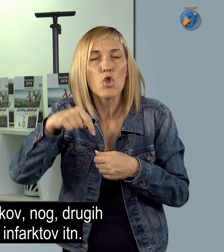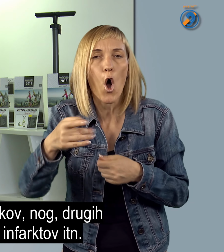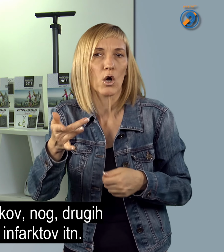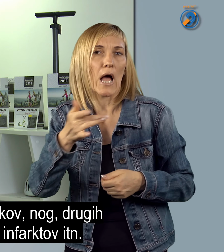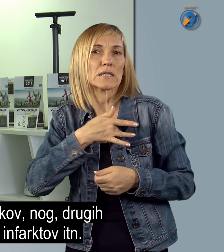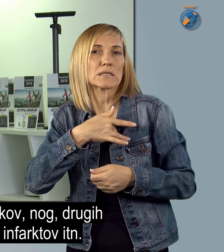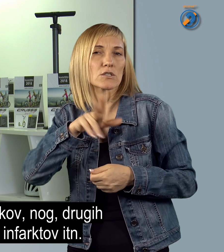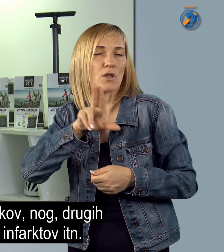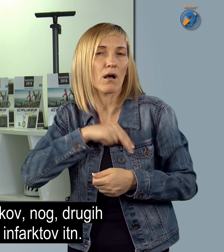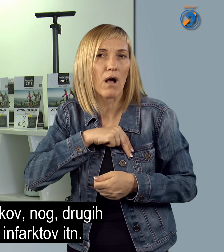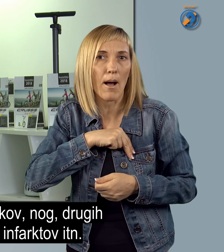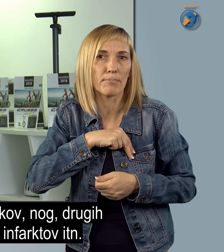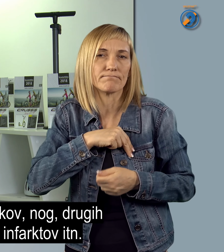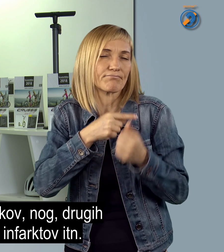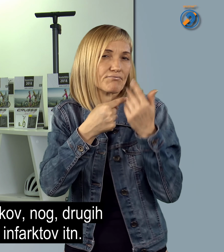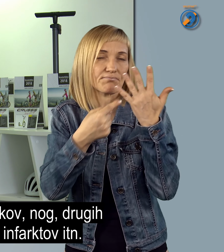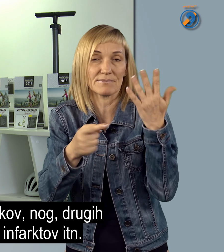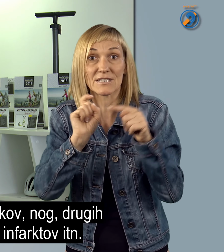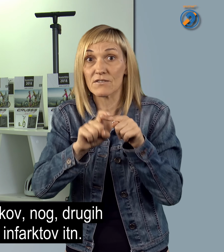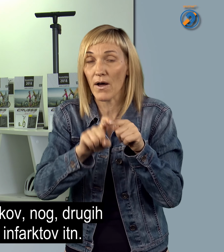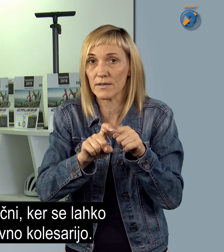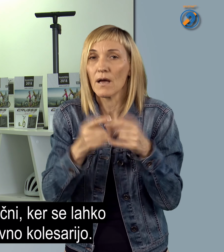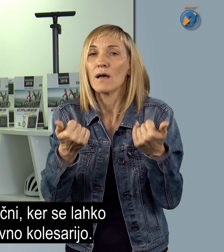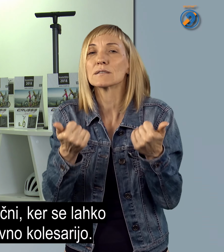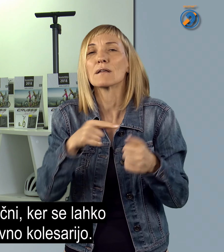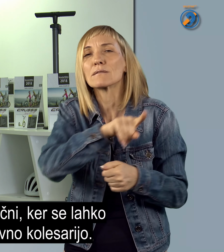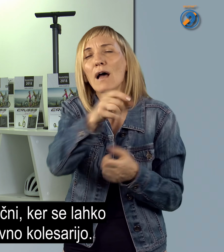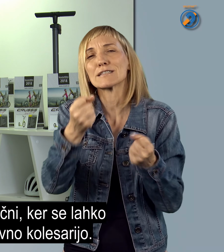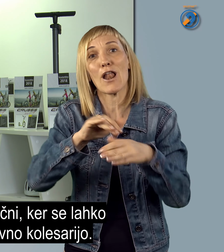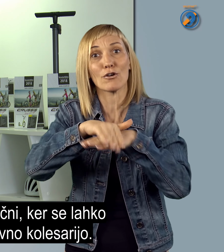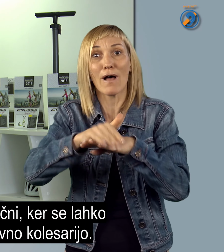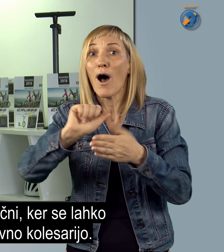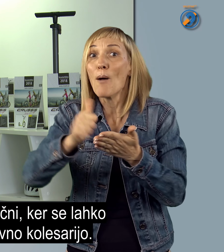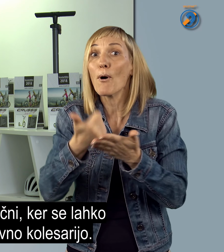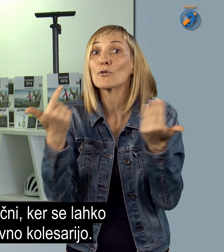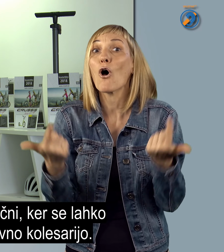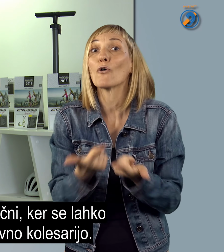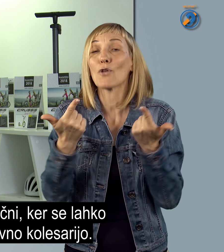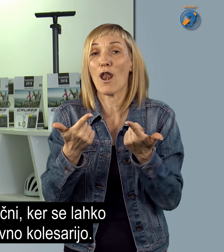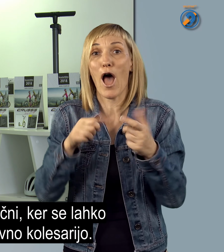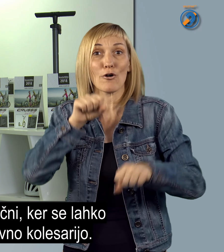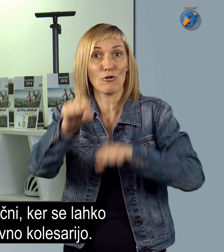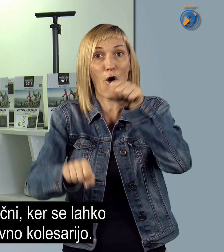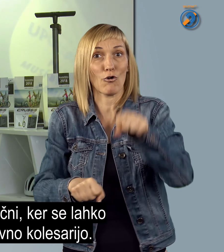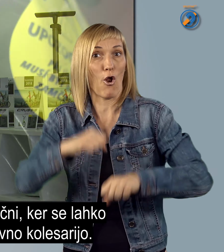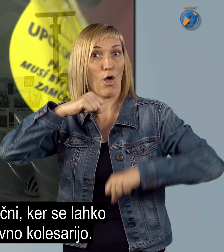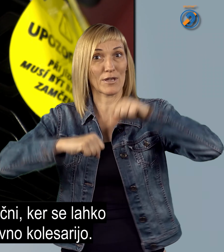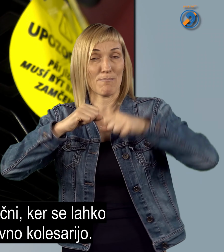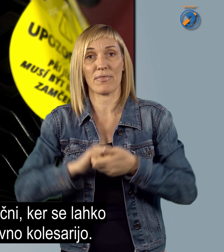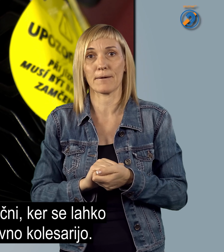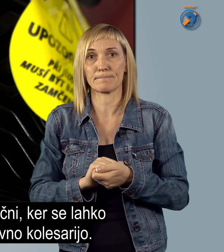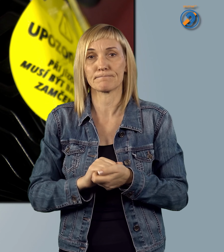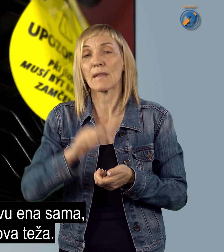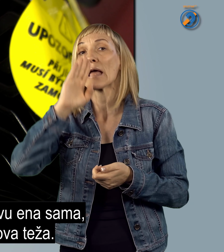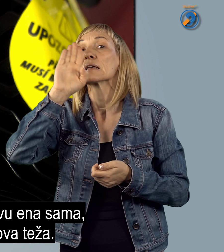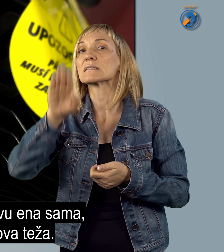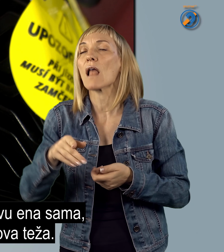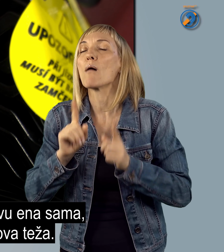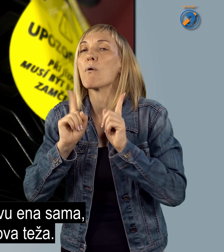omejitev, srčni infarkt, karkoli. In zdaj so v bistvu zelo zadovoljni, ker lahko spet kolesarijo, se razgibajo in tako naprej.